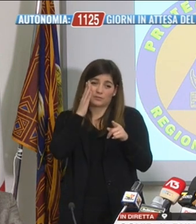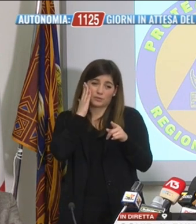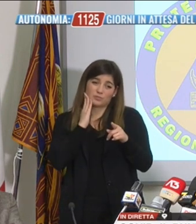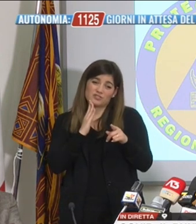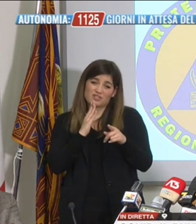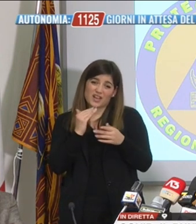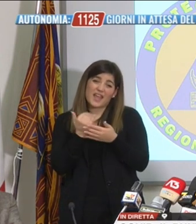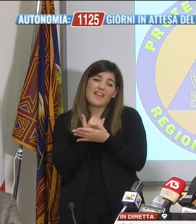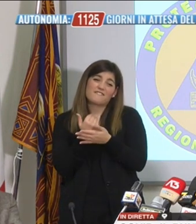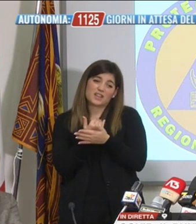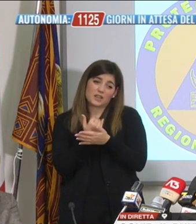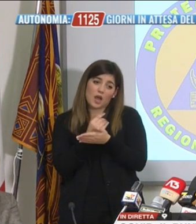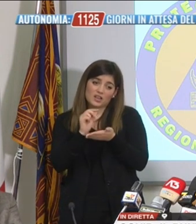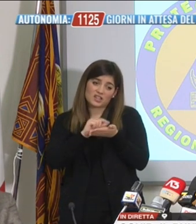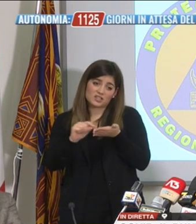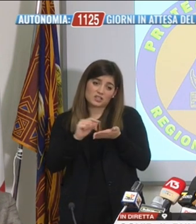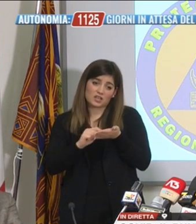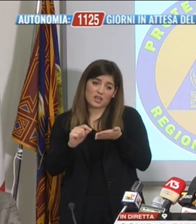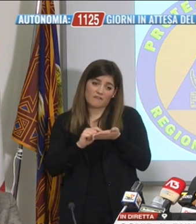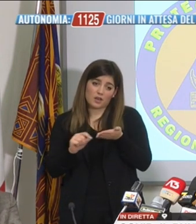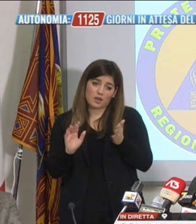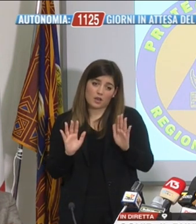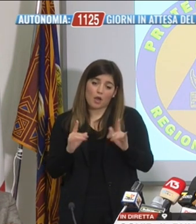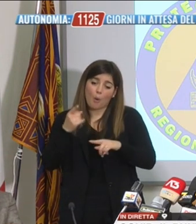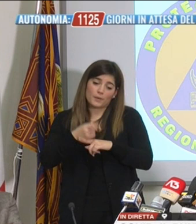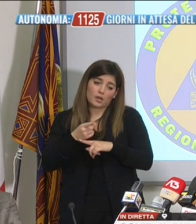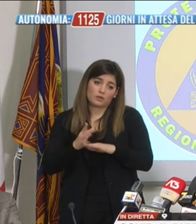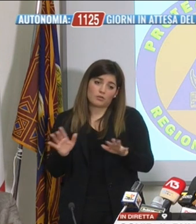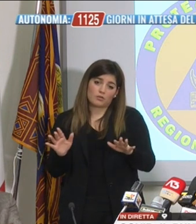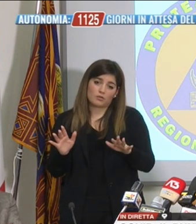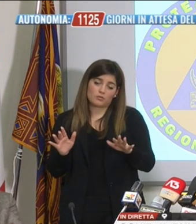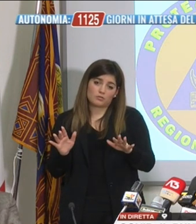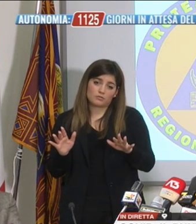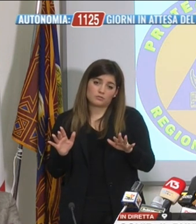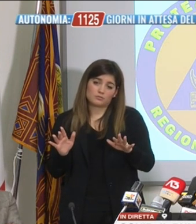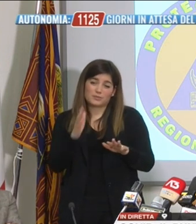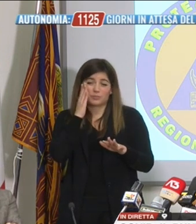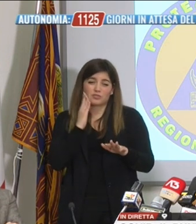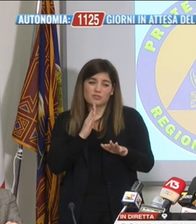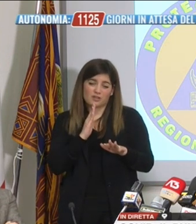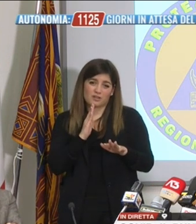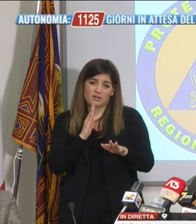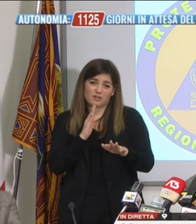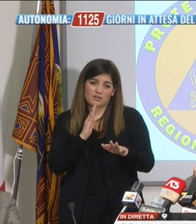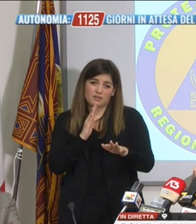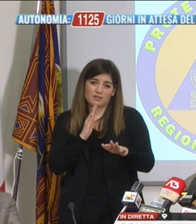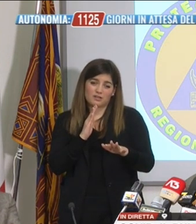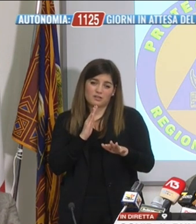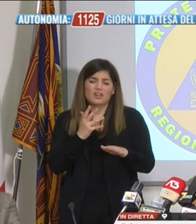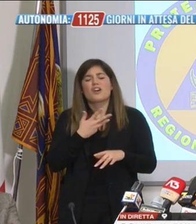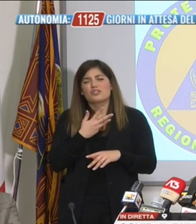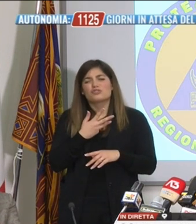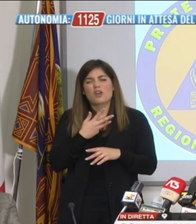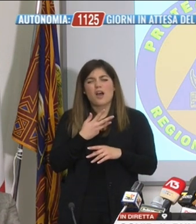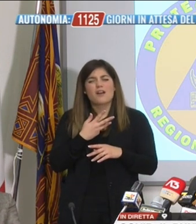scrivermi. Avete capito? Non è obbligatorio. No, dico non a voi. Dico, ogni volta che stiamo nel... Cioè, c'è adesso un motore di ricerca. Tu